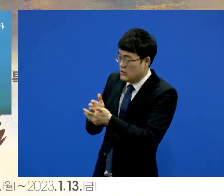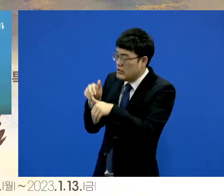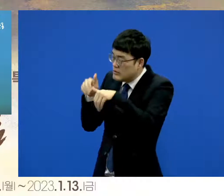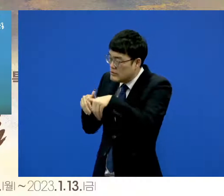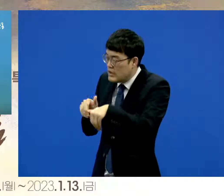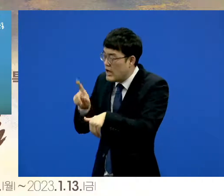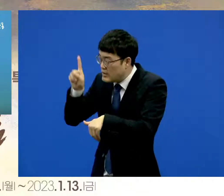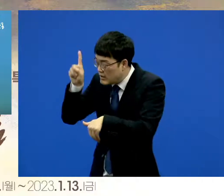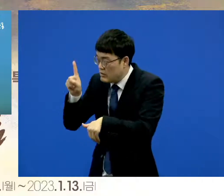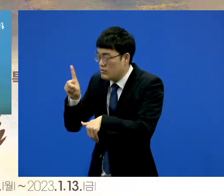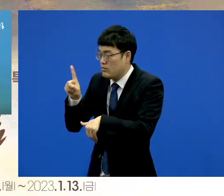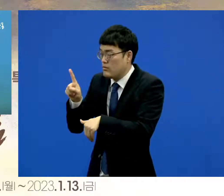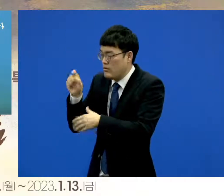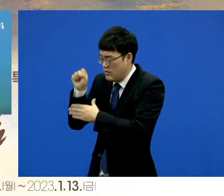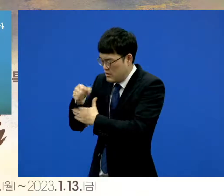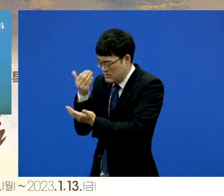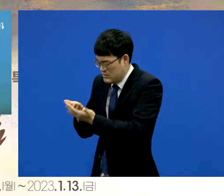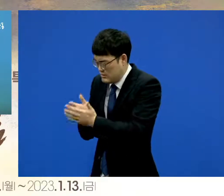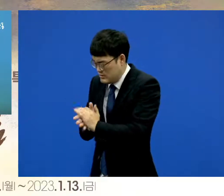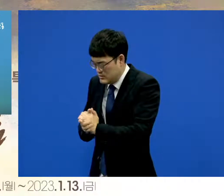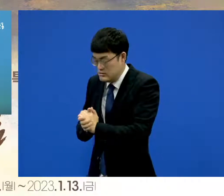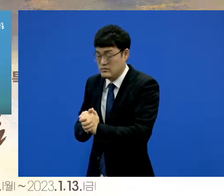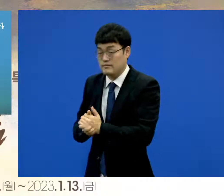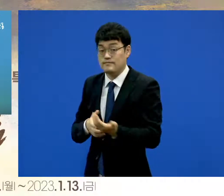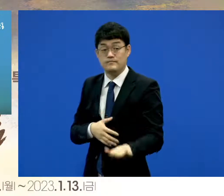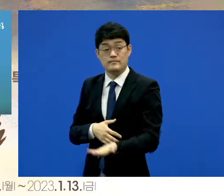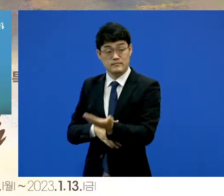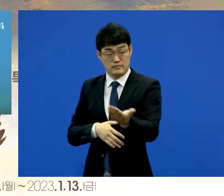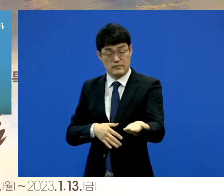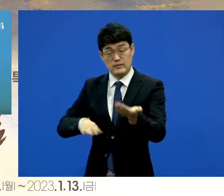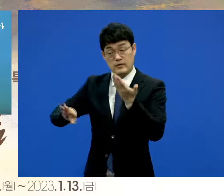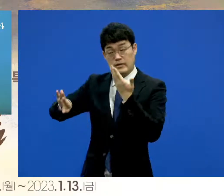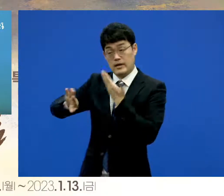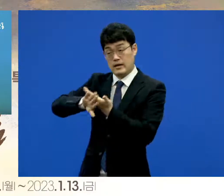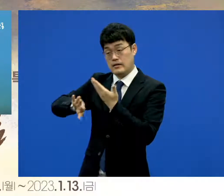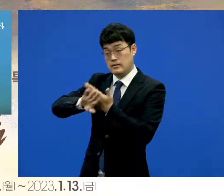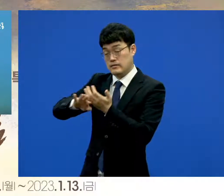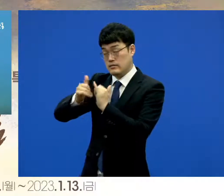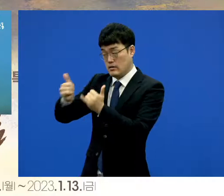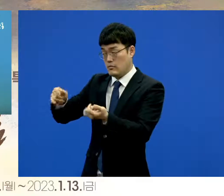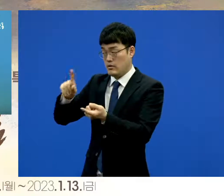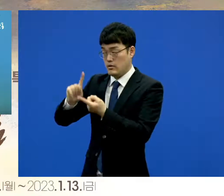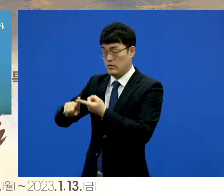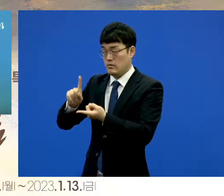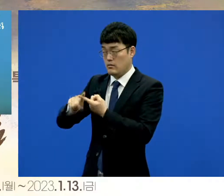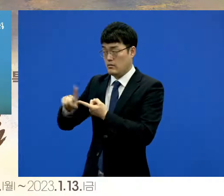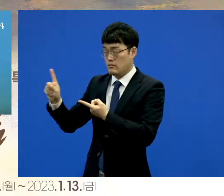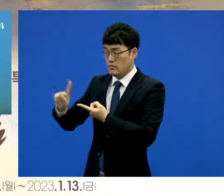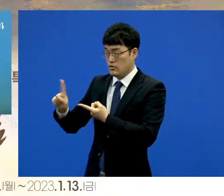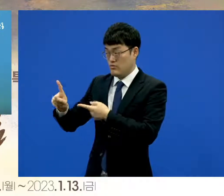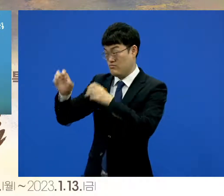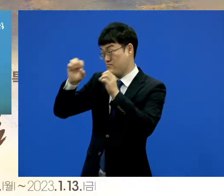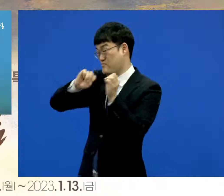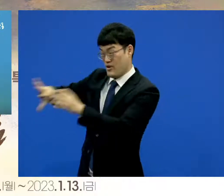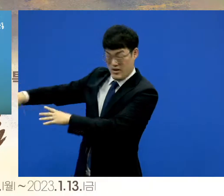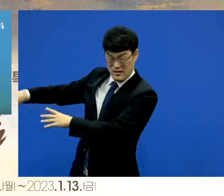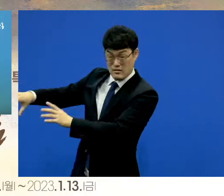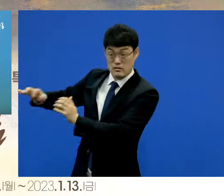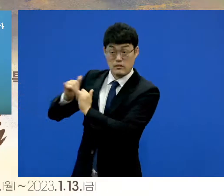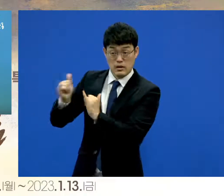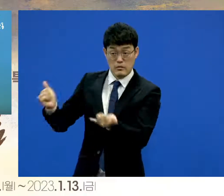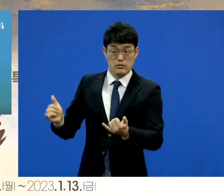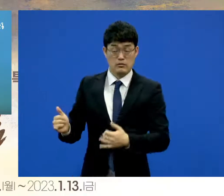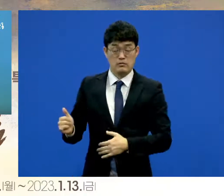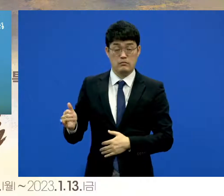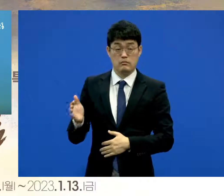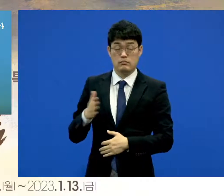여러분, 다른 사람을 거부한 사람은 자신도 거부를 당할 것에 대한 두려움이 있어요.